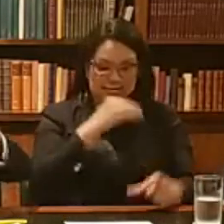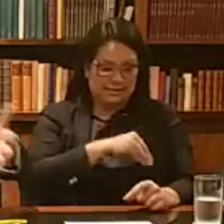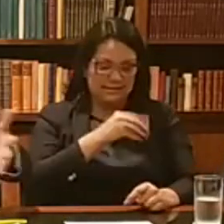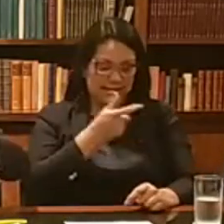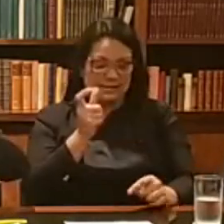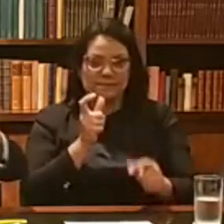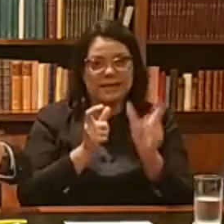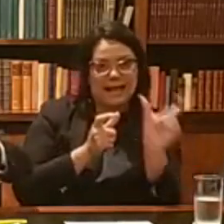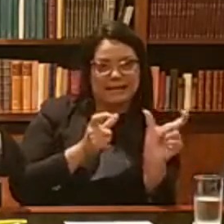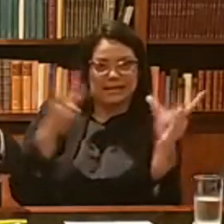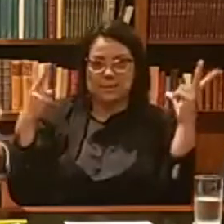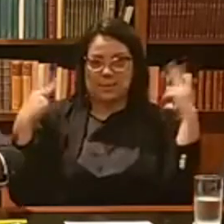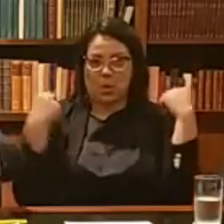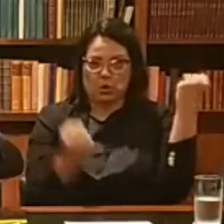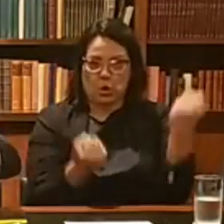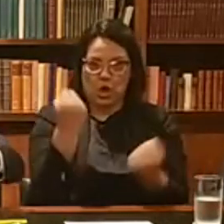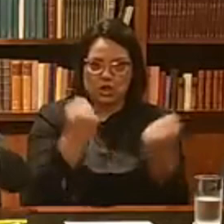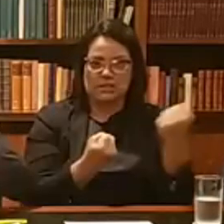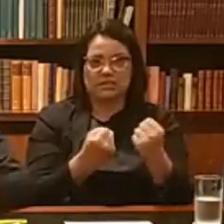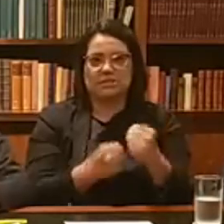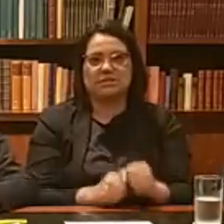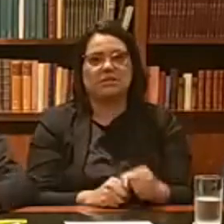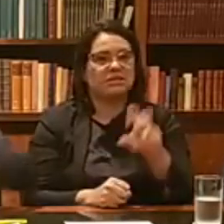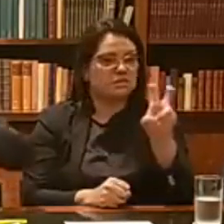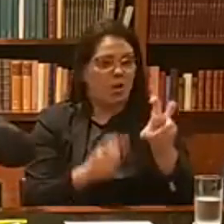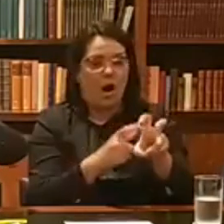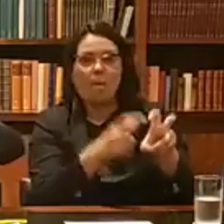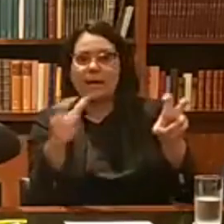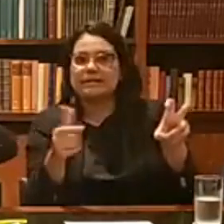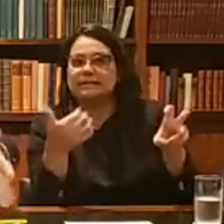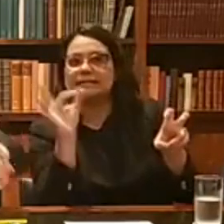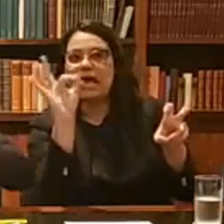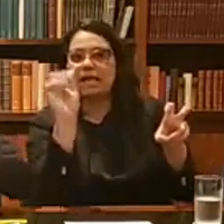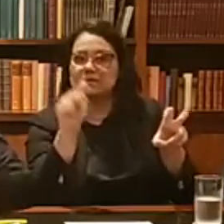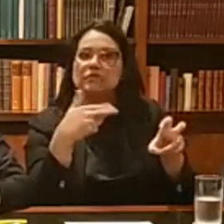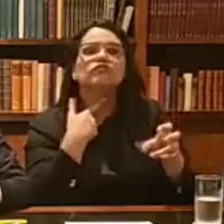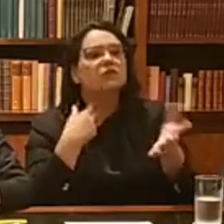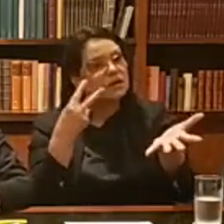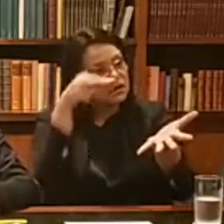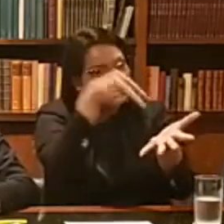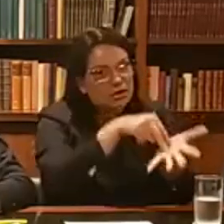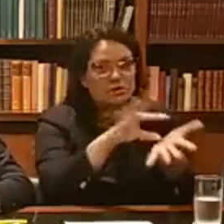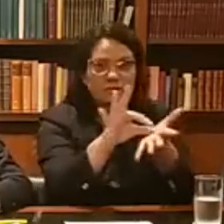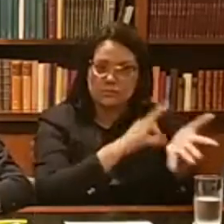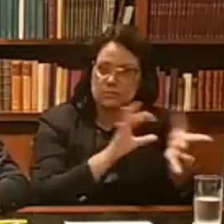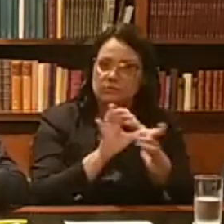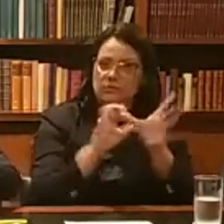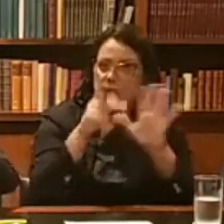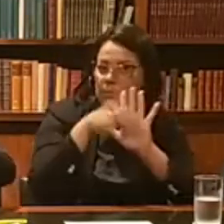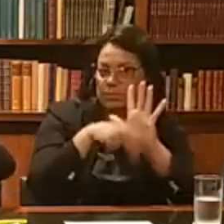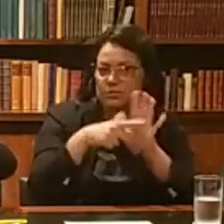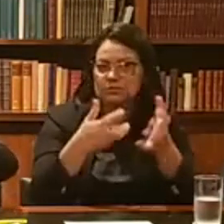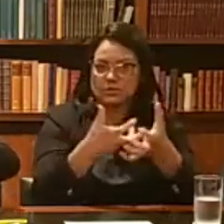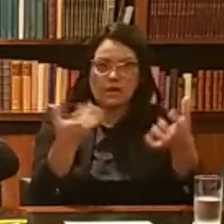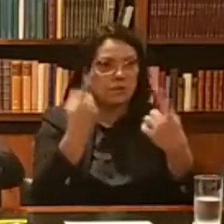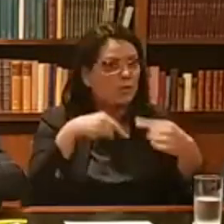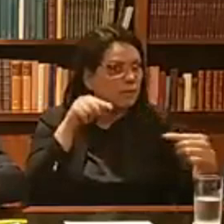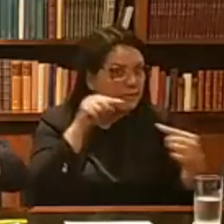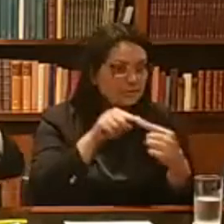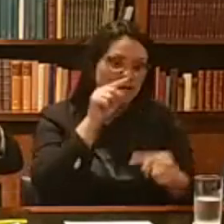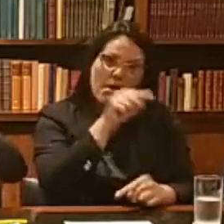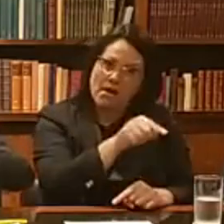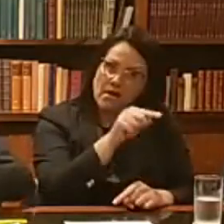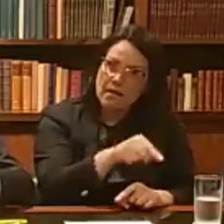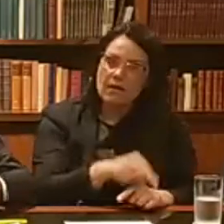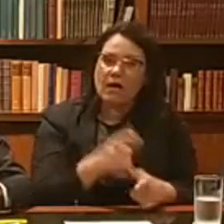Eu esperava, através do parlamento brasileiro, ir lá, inclusive, sancionar o projeto, que um dos objetivos é esse,